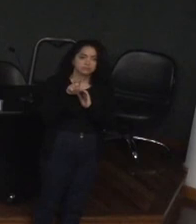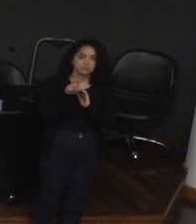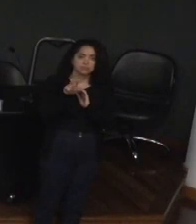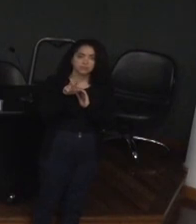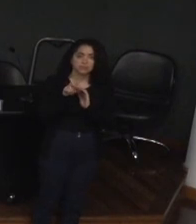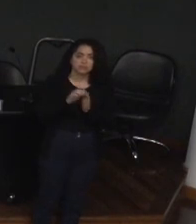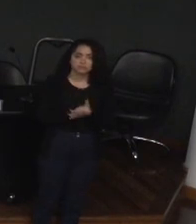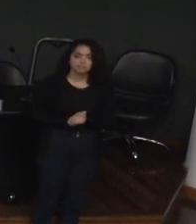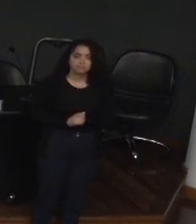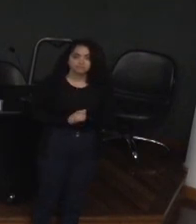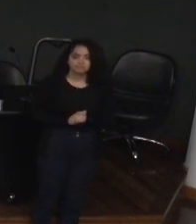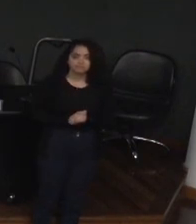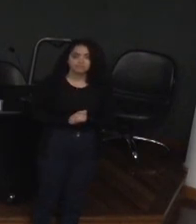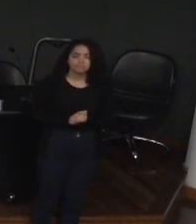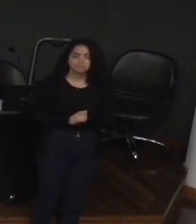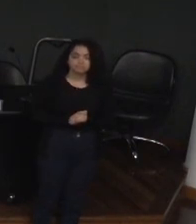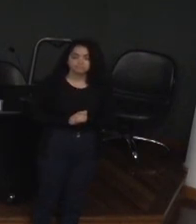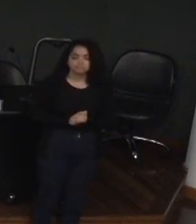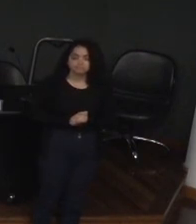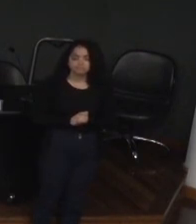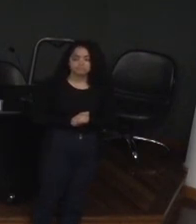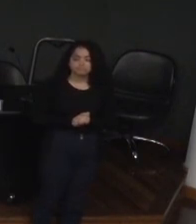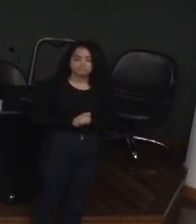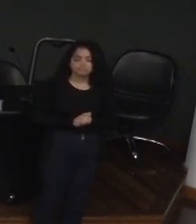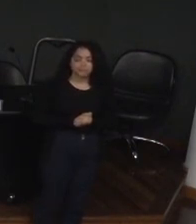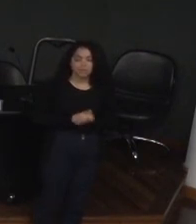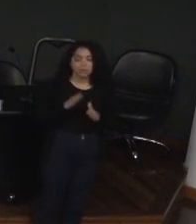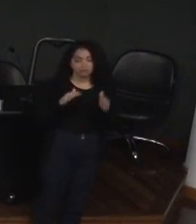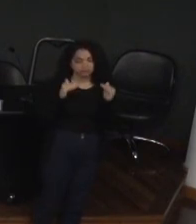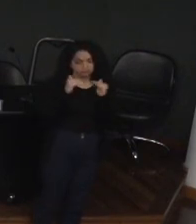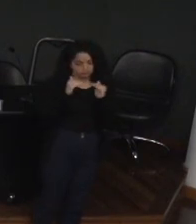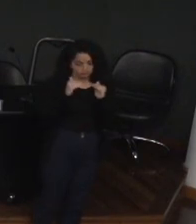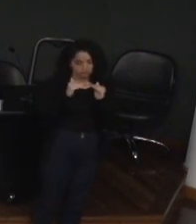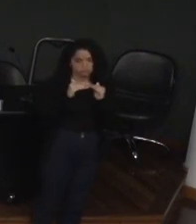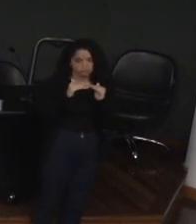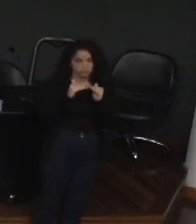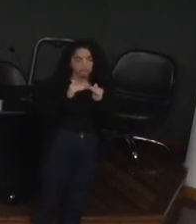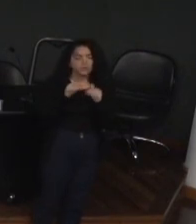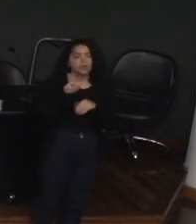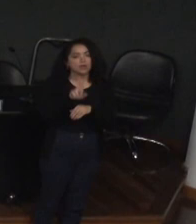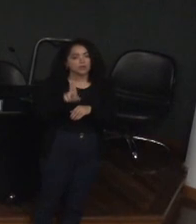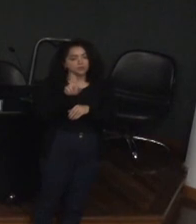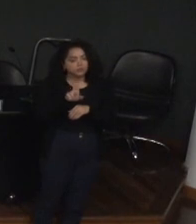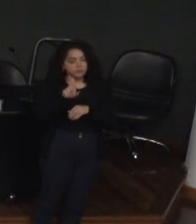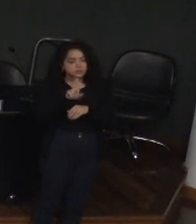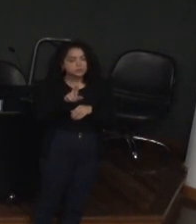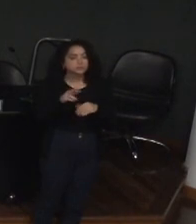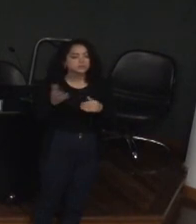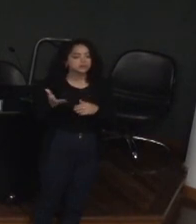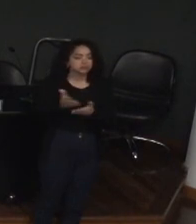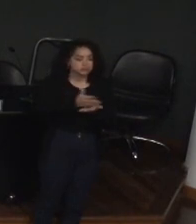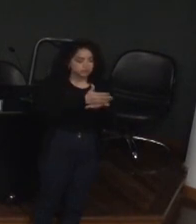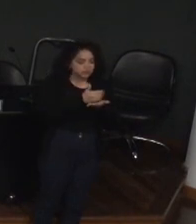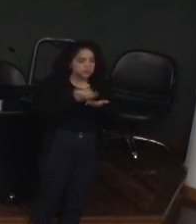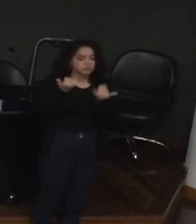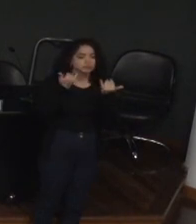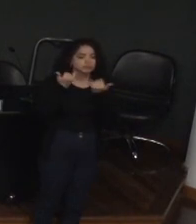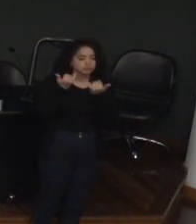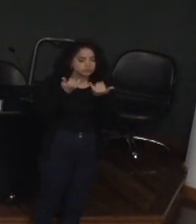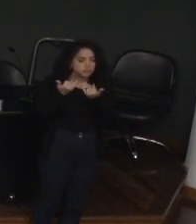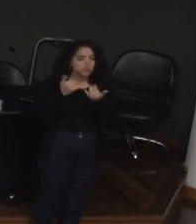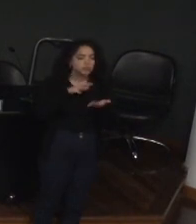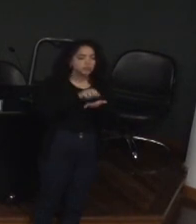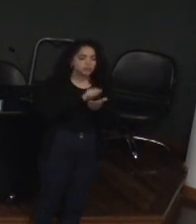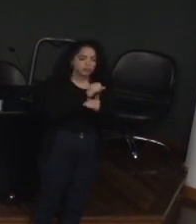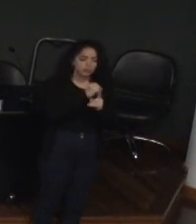Perfeito. Isso tem uma base legal que independe do consentimento. Você validaria a utilização do dado pelo deputado do cadastro social. Daí,